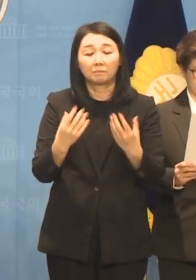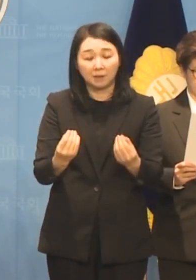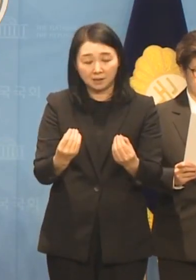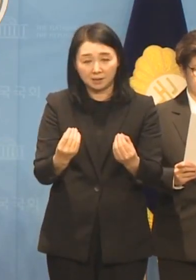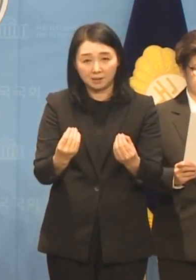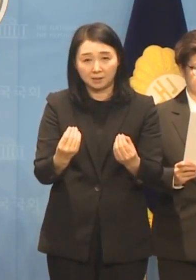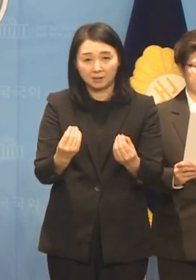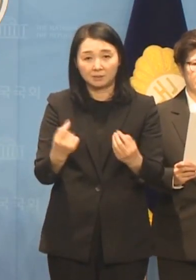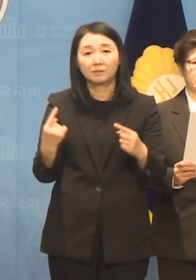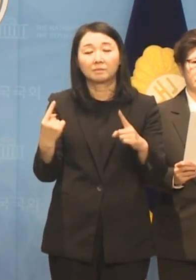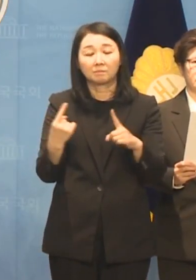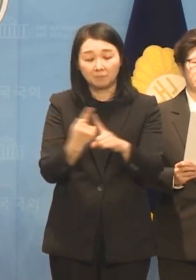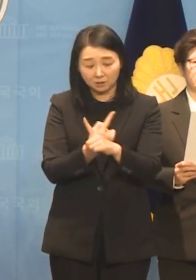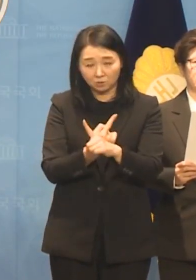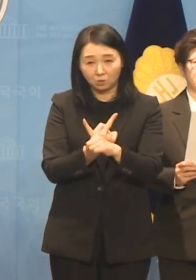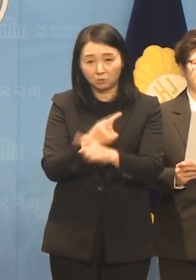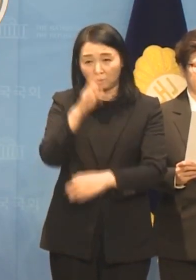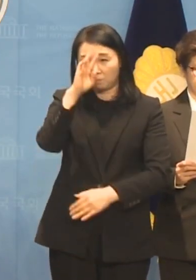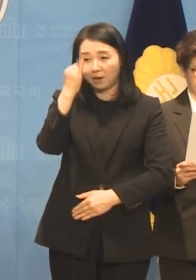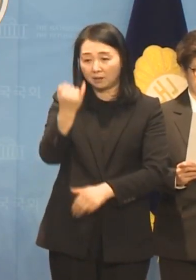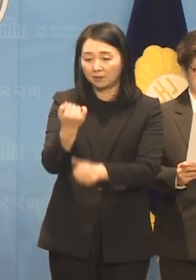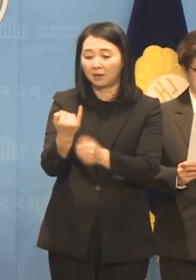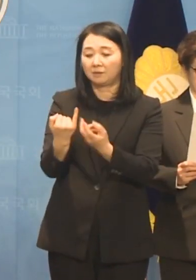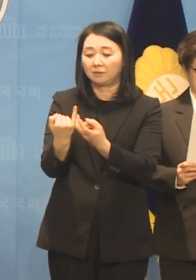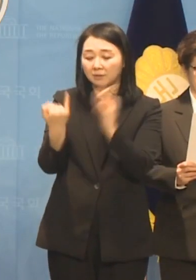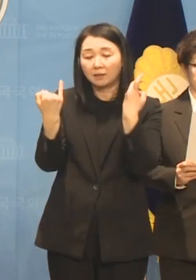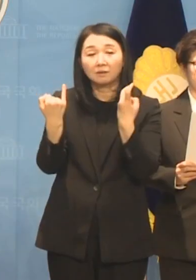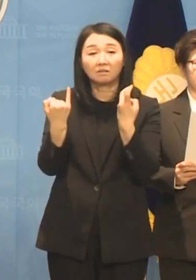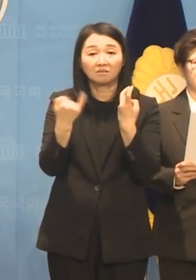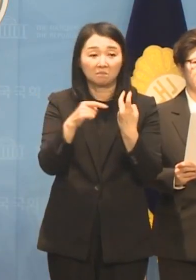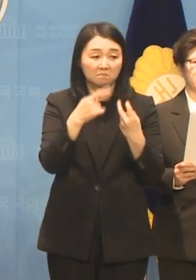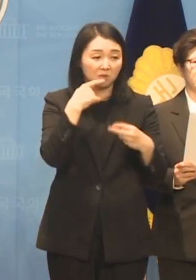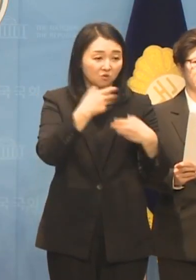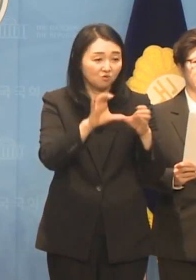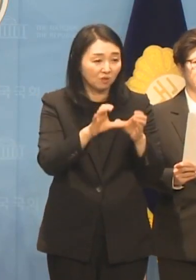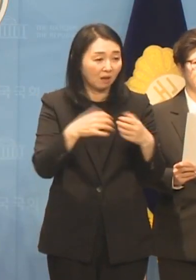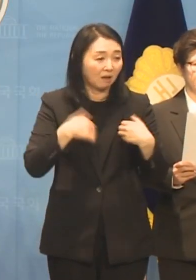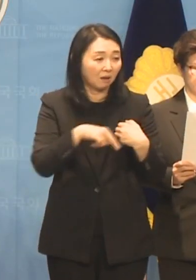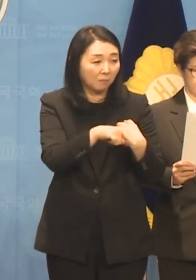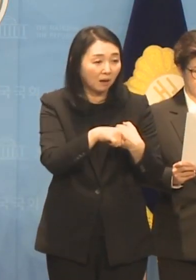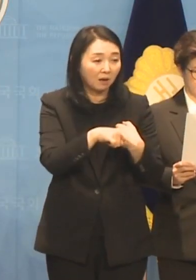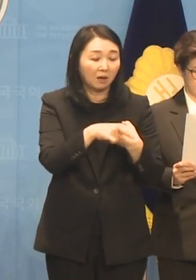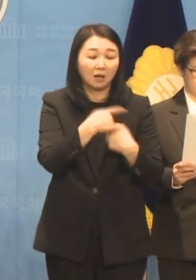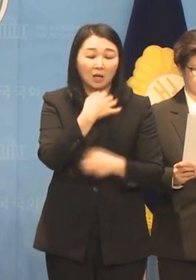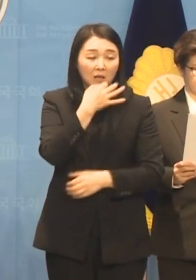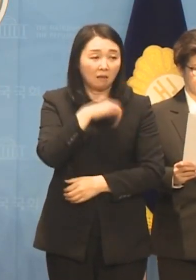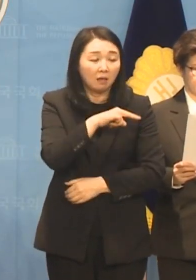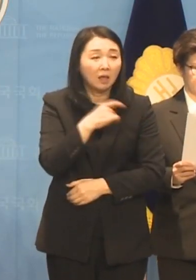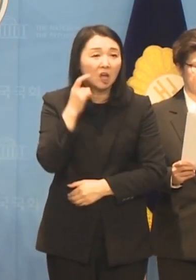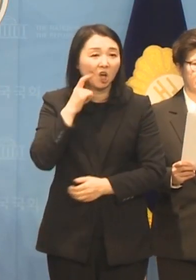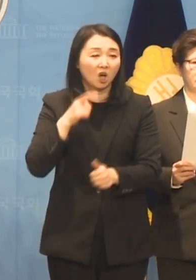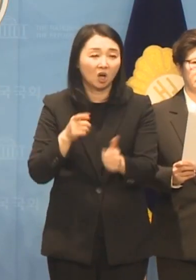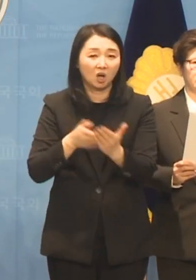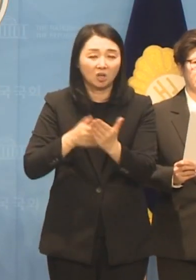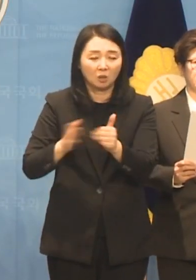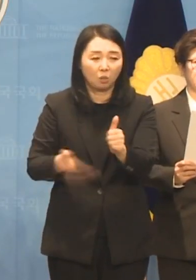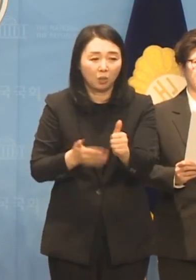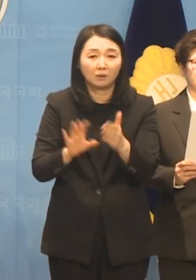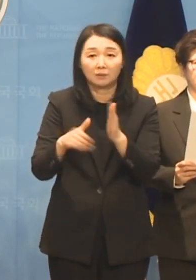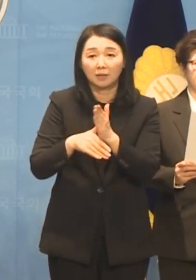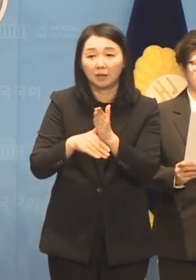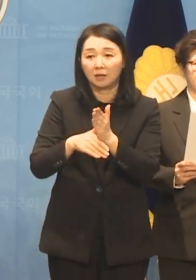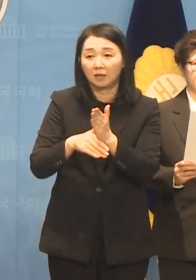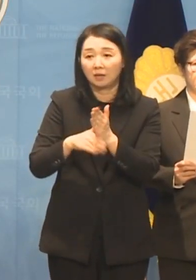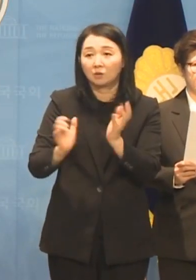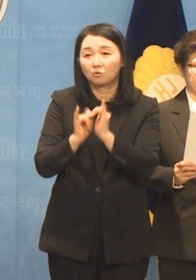시대로 박근혜 전 대통령 탄핵에 재미본 민주당의 위선과 거짓 선동에 현명한 국민들은